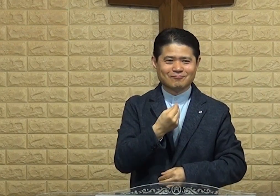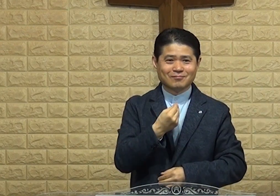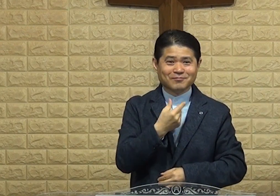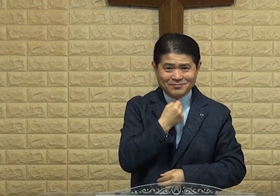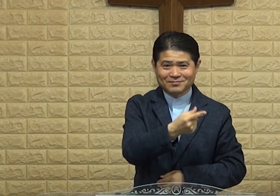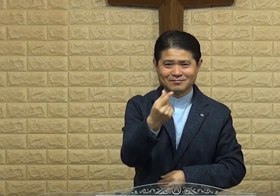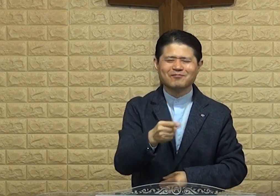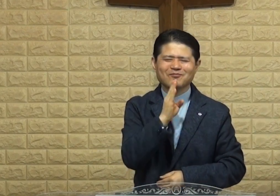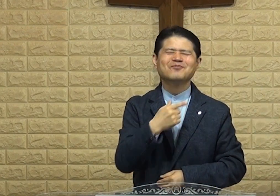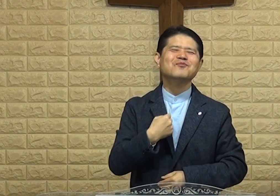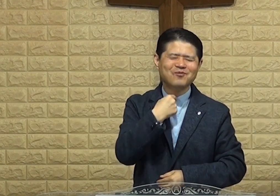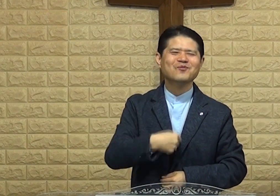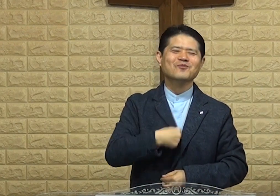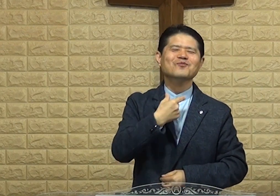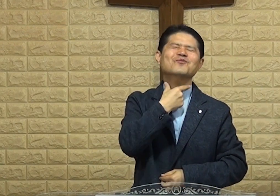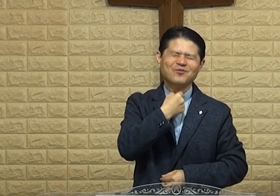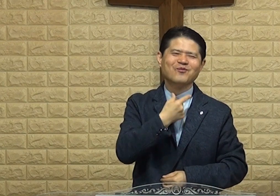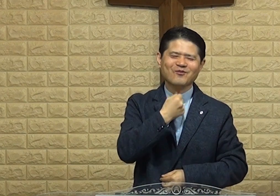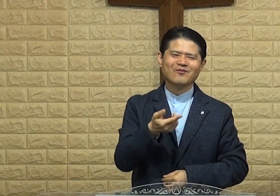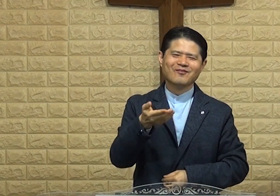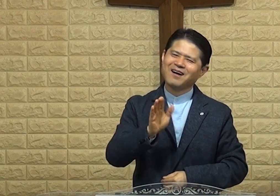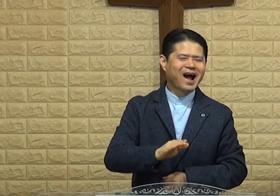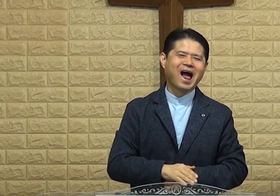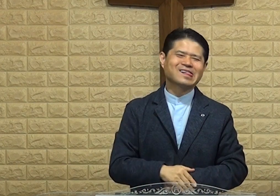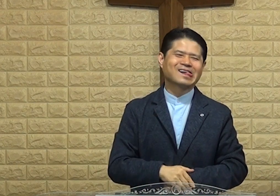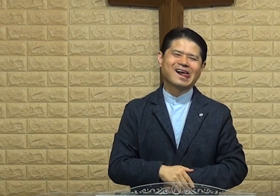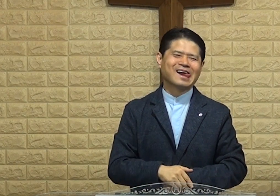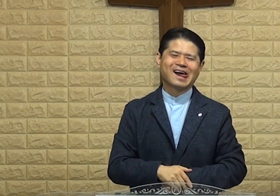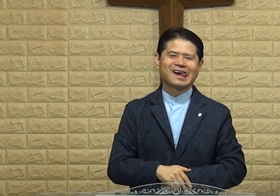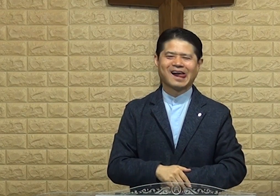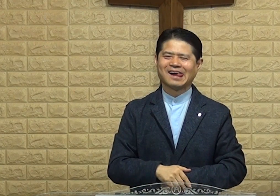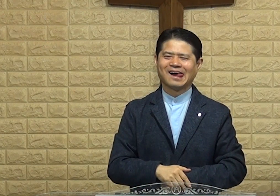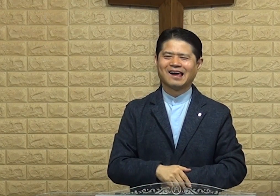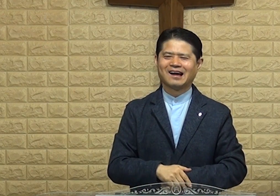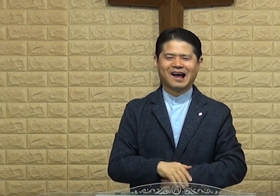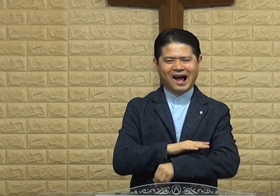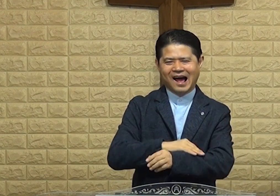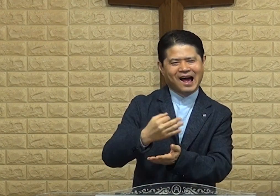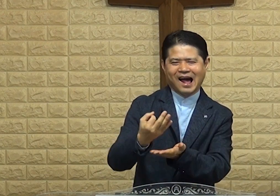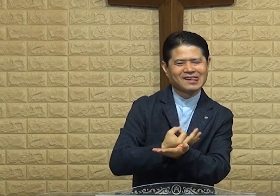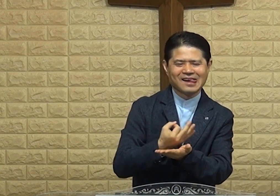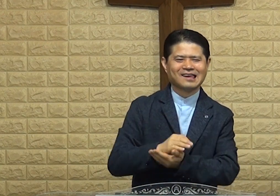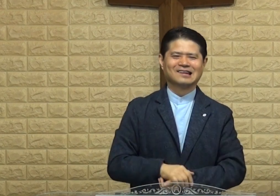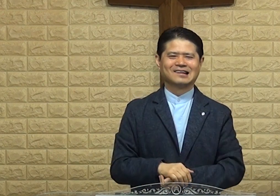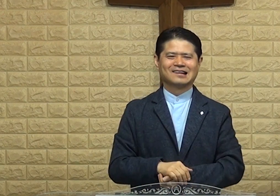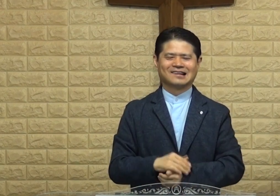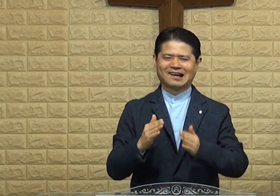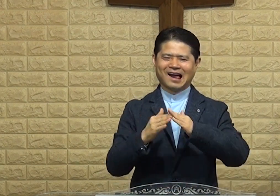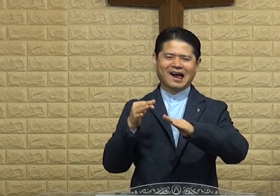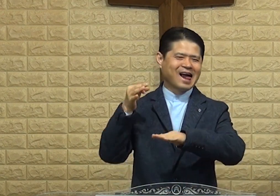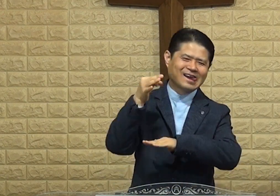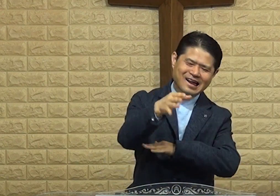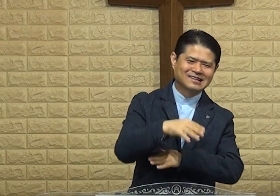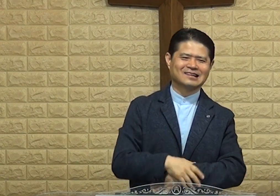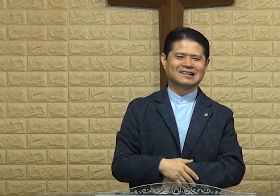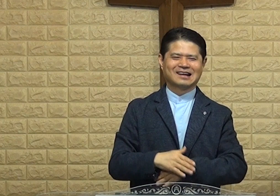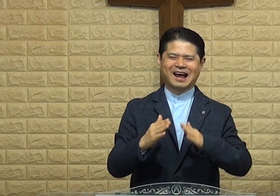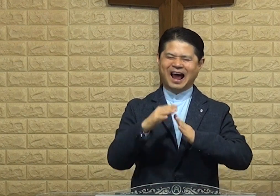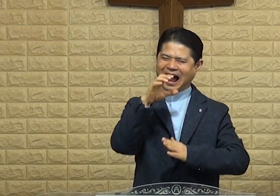자로 이것이 복일 수는 있겠지만 그것이 도저히 우리에게는 되지 않고 이 정해진 소득으로는